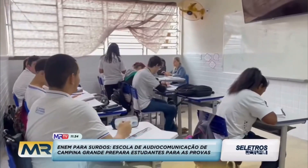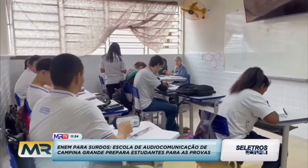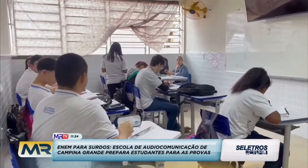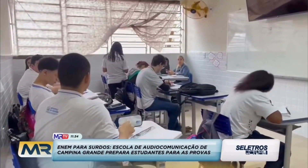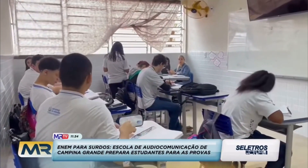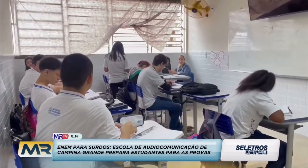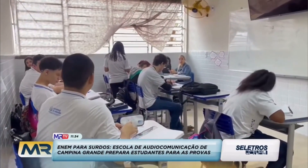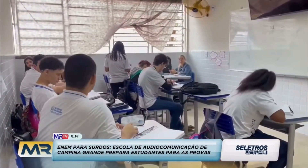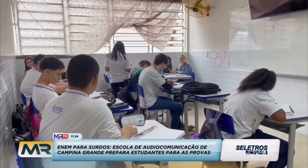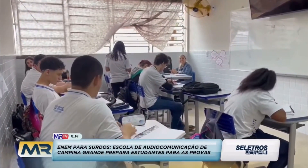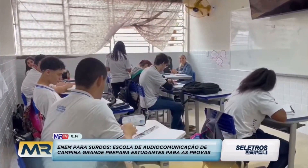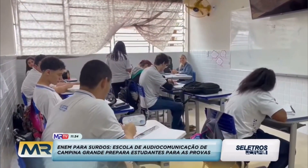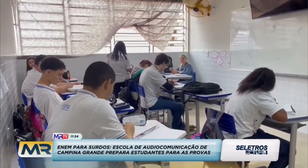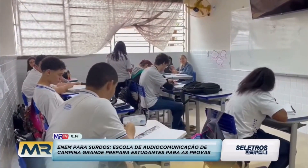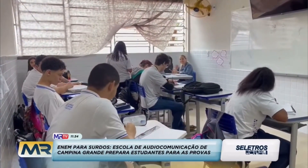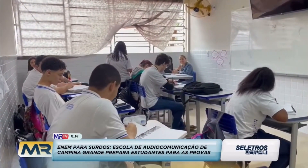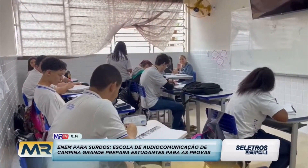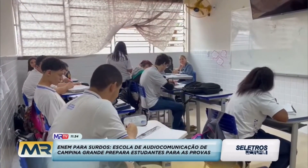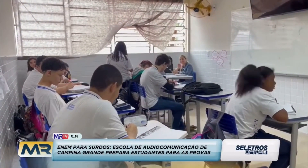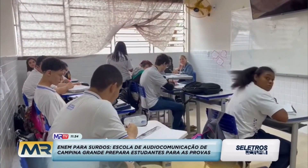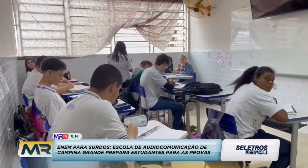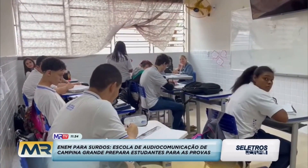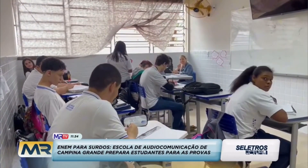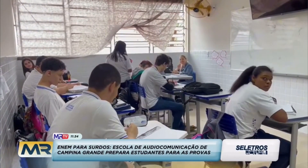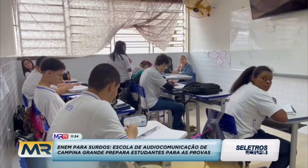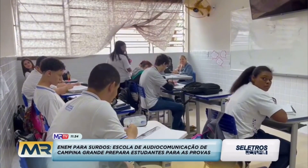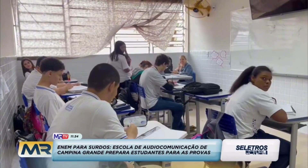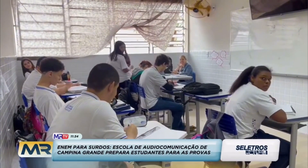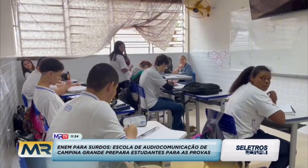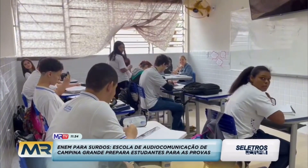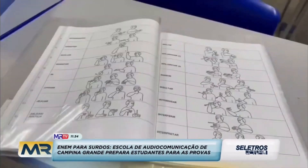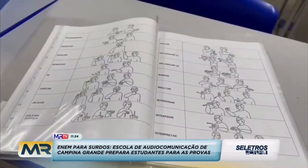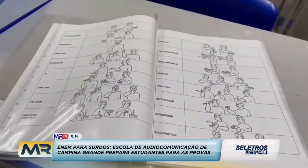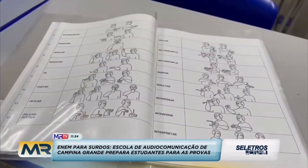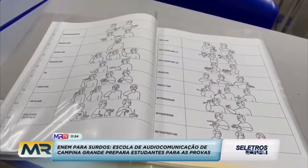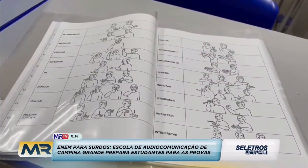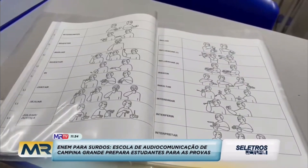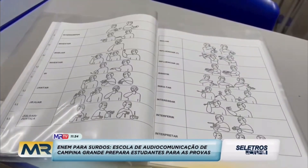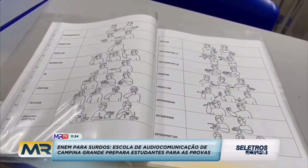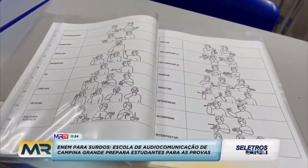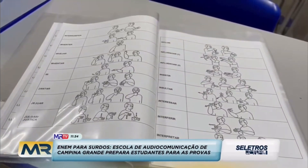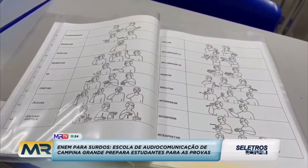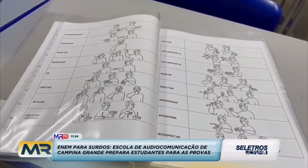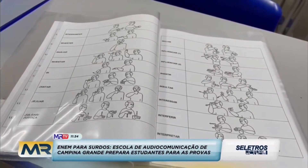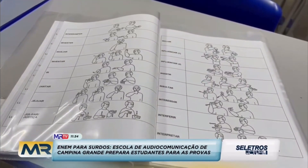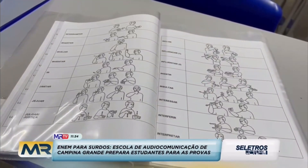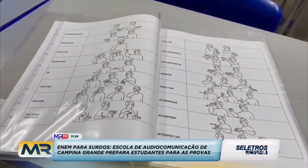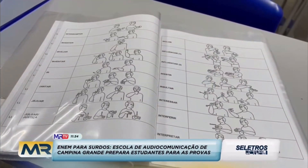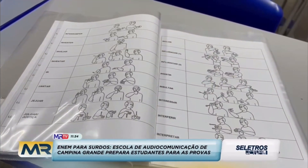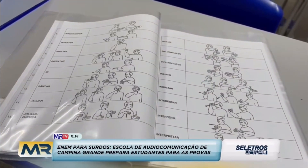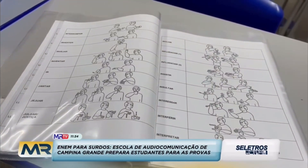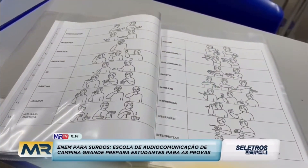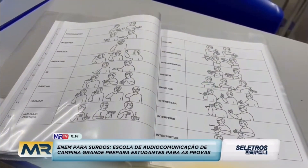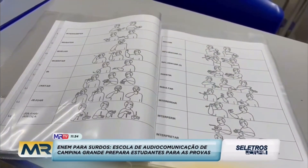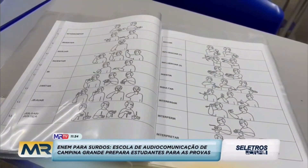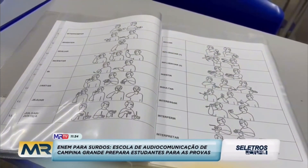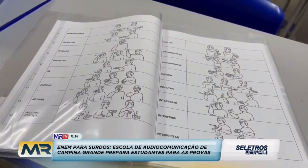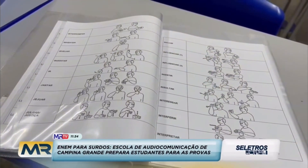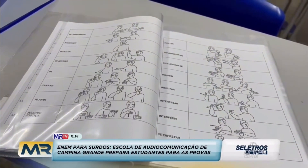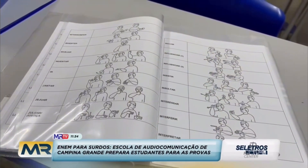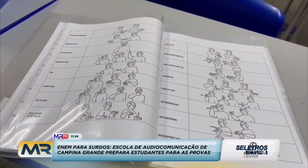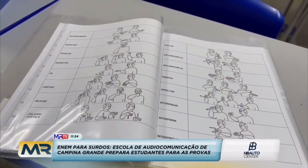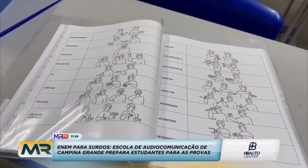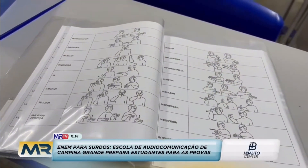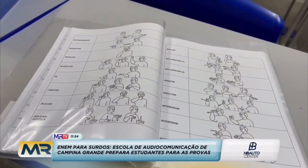Estudantes de todo o país se prepararam para o Enem 2023 ao longo de todo o ano. Foram meses de estudo, com muita leitura, simulados